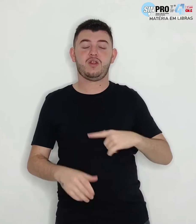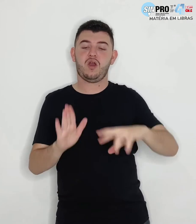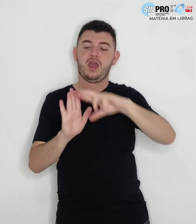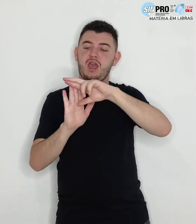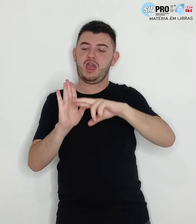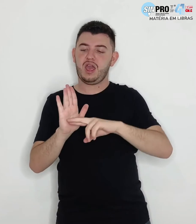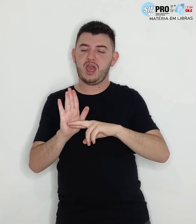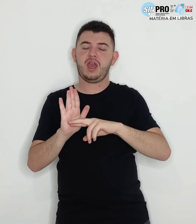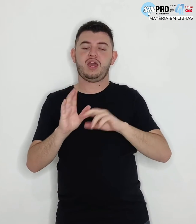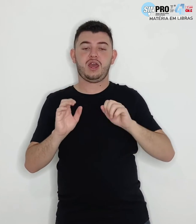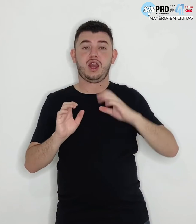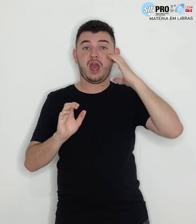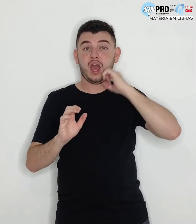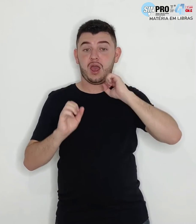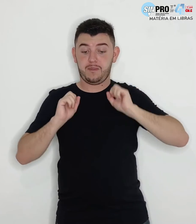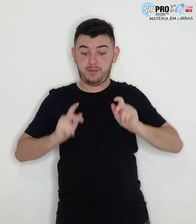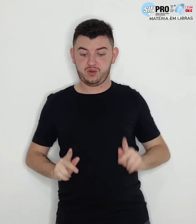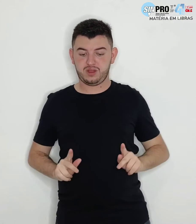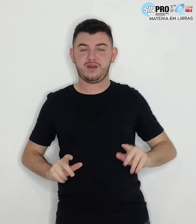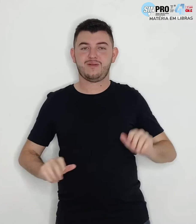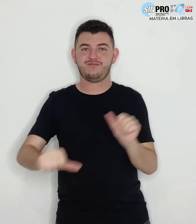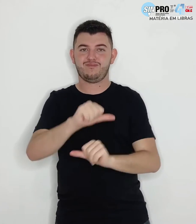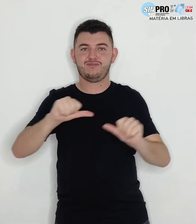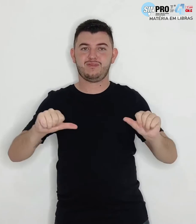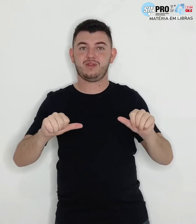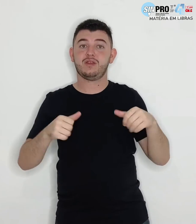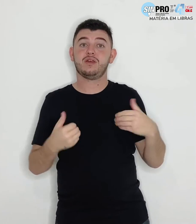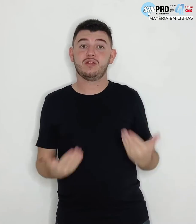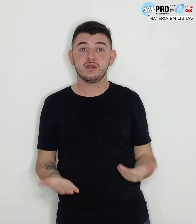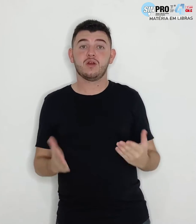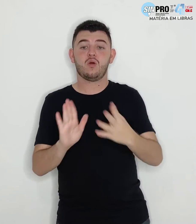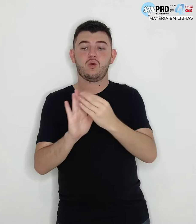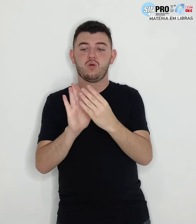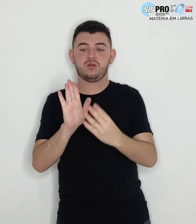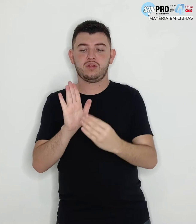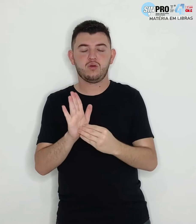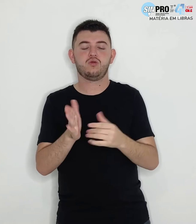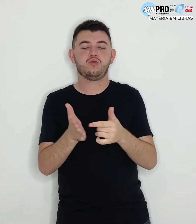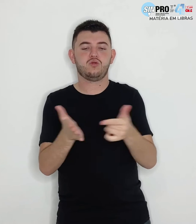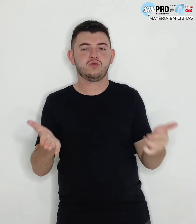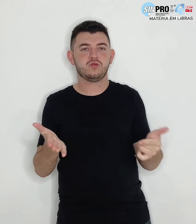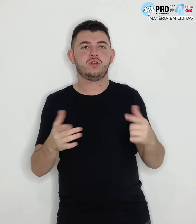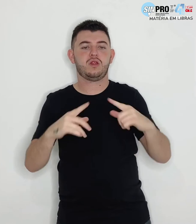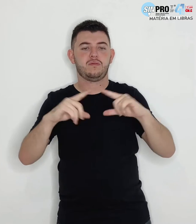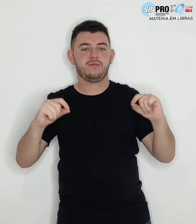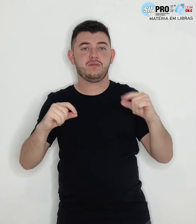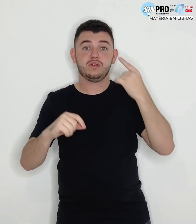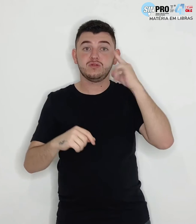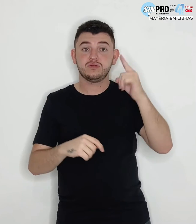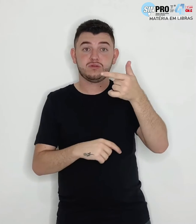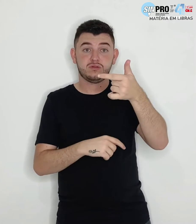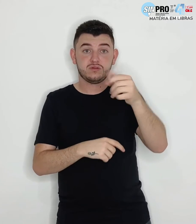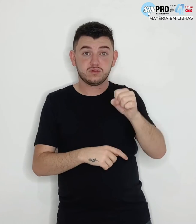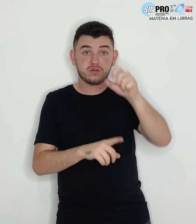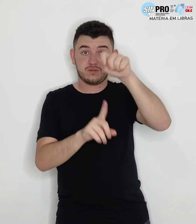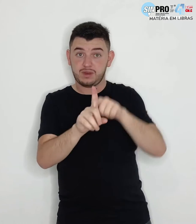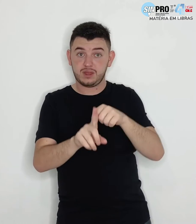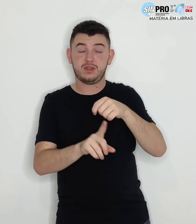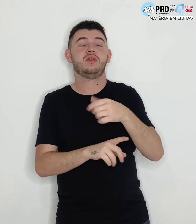de transição para a aposentadoria. Em matéria publicada pela Agência Brasília, no último dia 28 de dezembro,